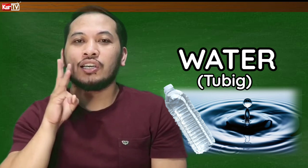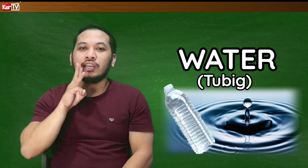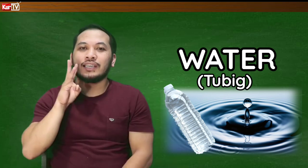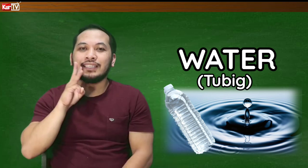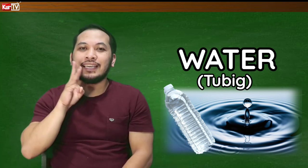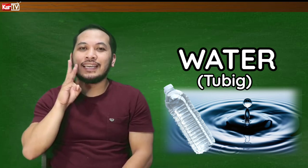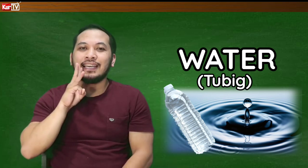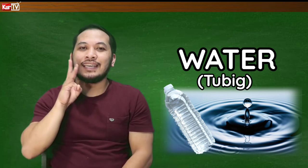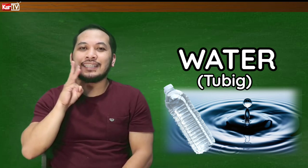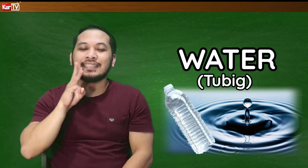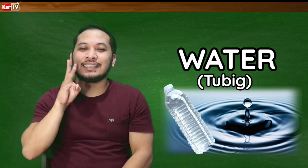Yes.